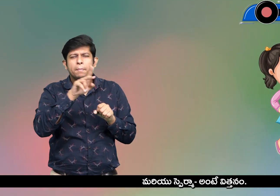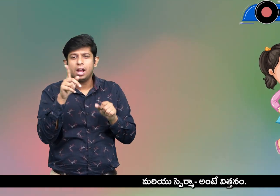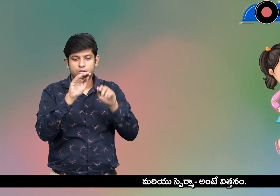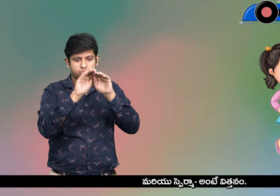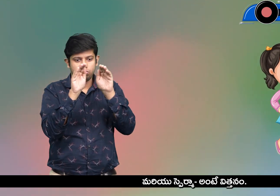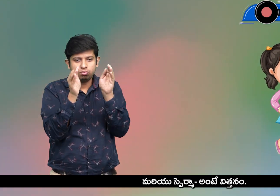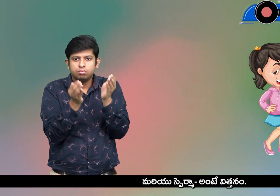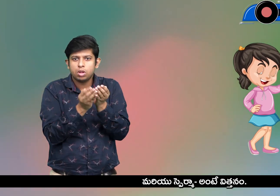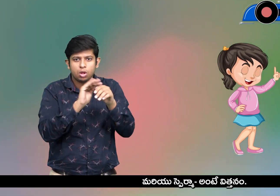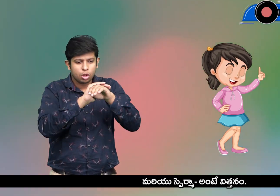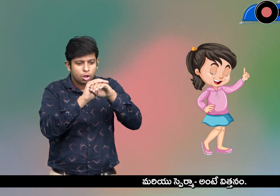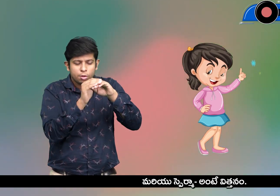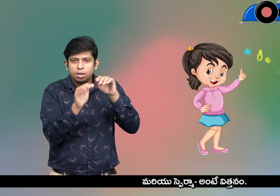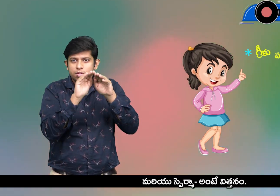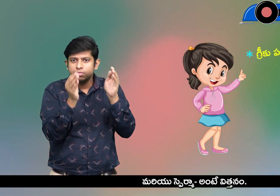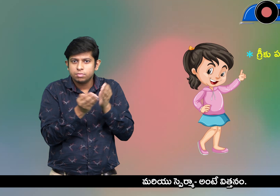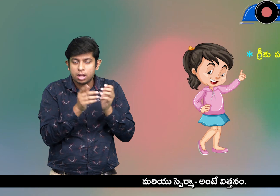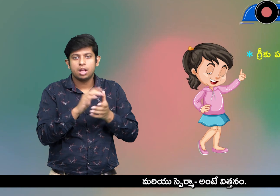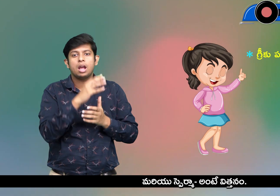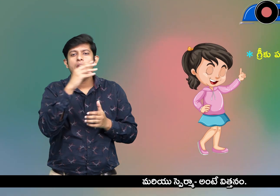మరియు స్పర్మా అంటే విత్తనం.